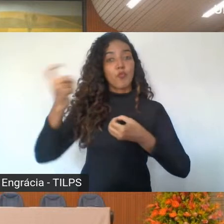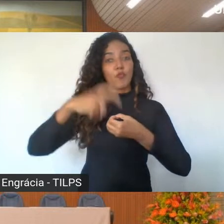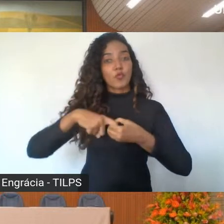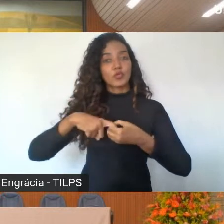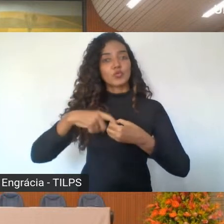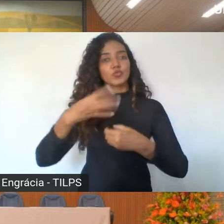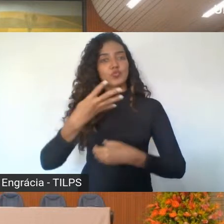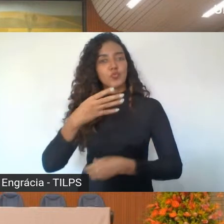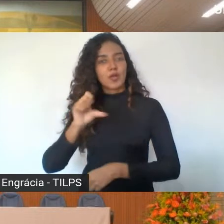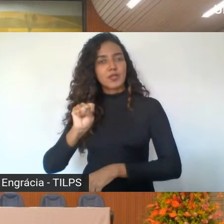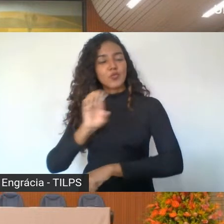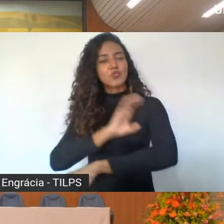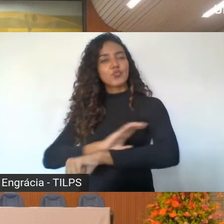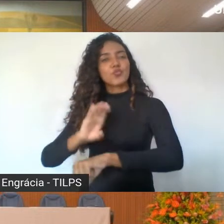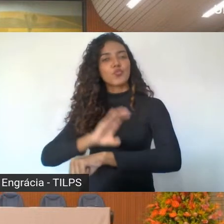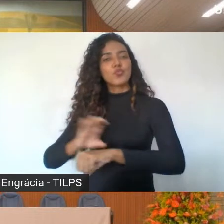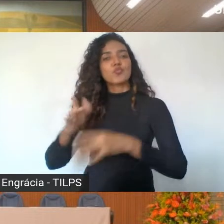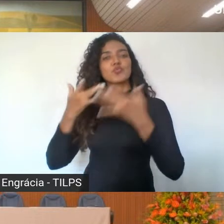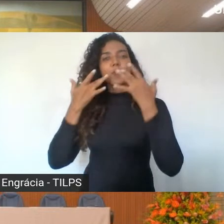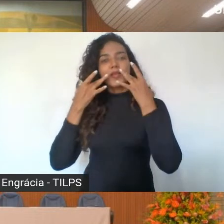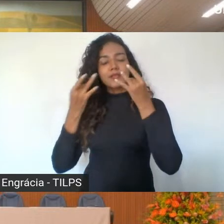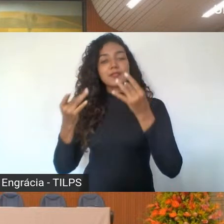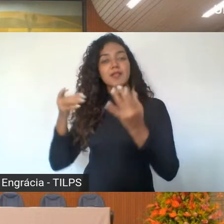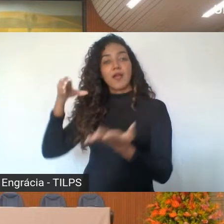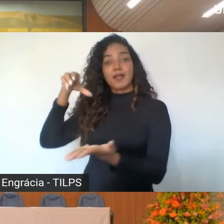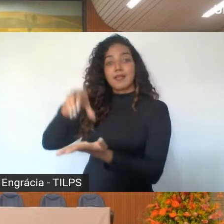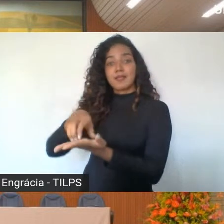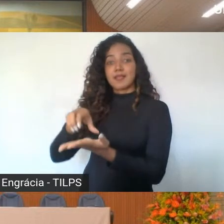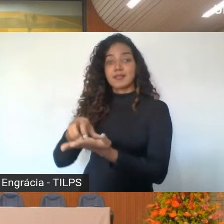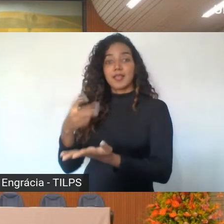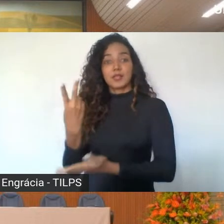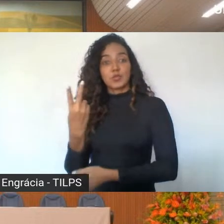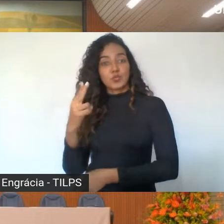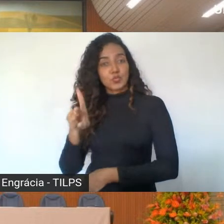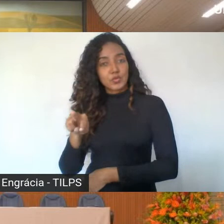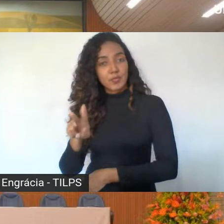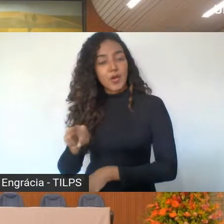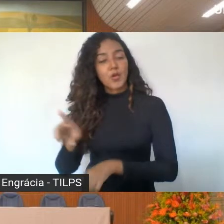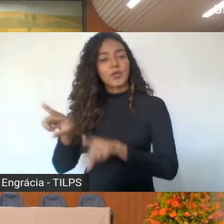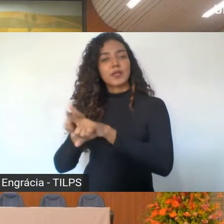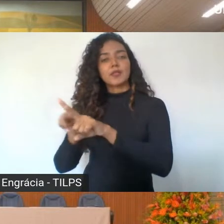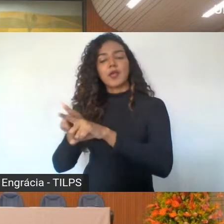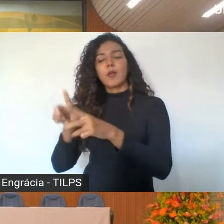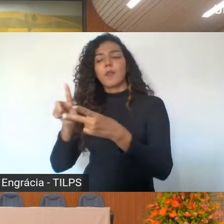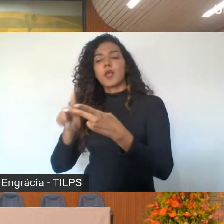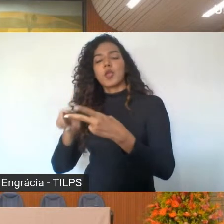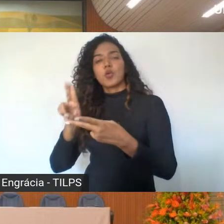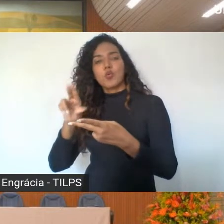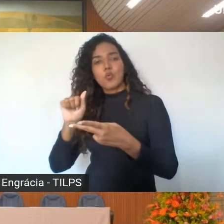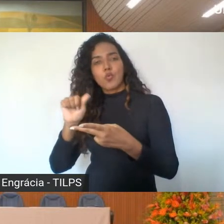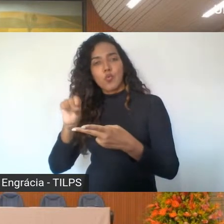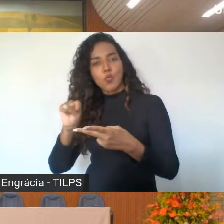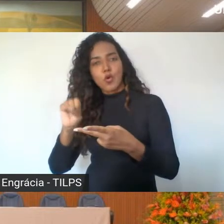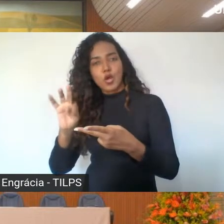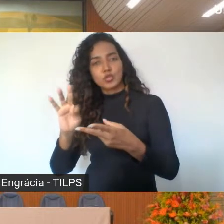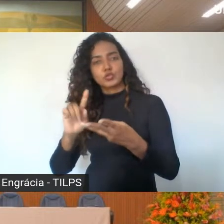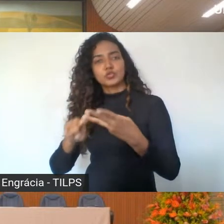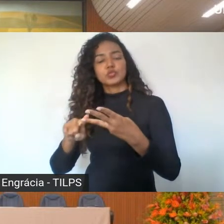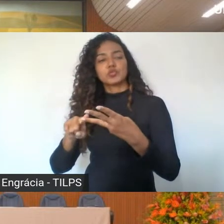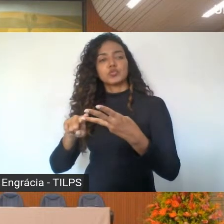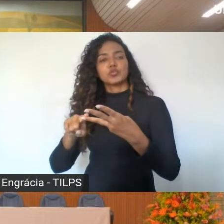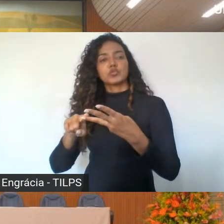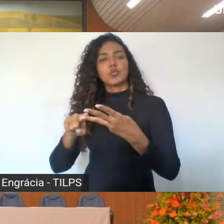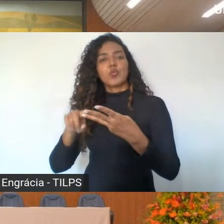aqui na sede e também nas nossas unidades acadêmicas, o ASTE, o AXA, o ABJ. É com